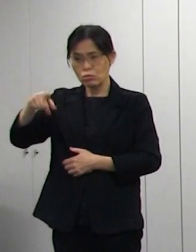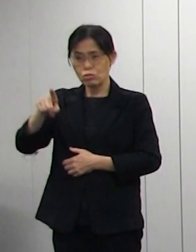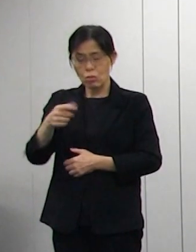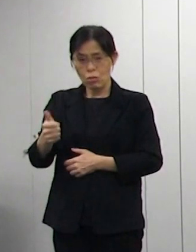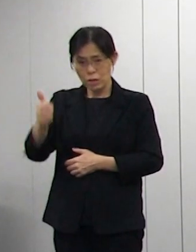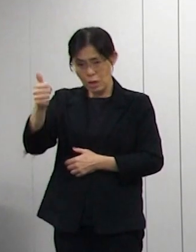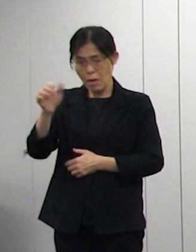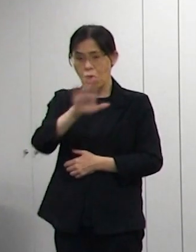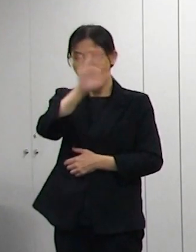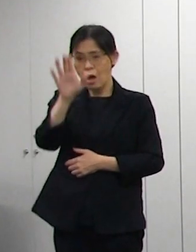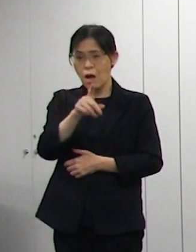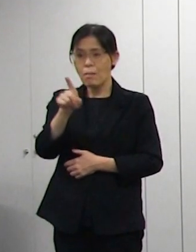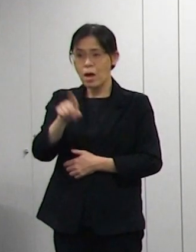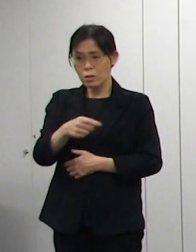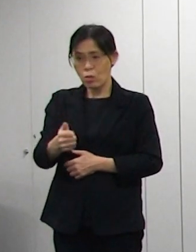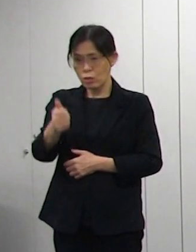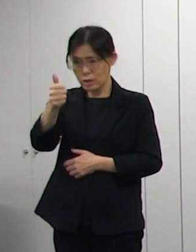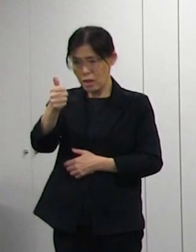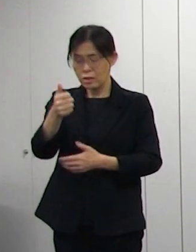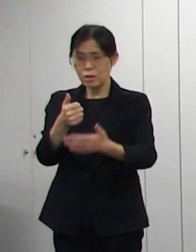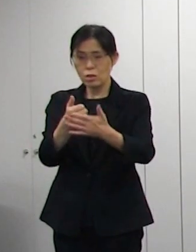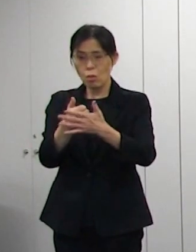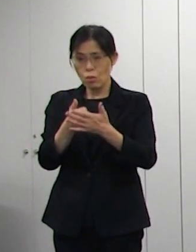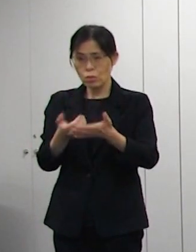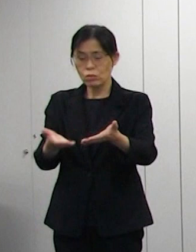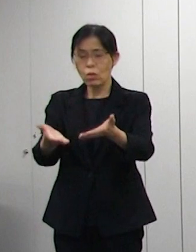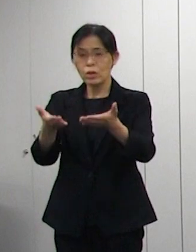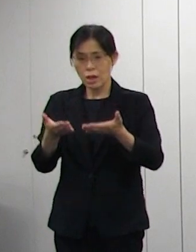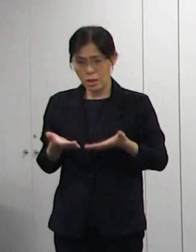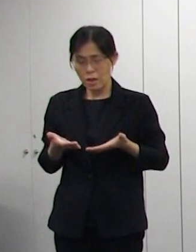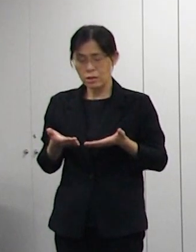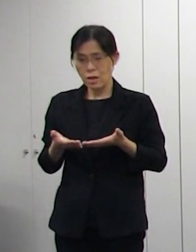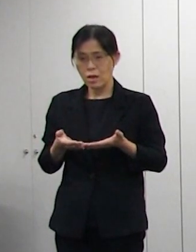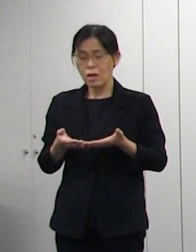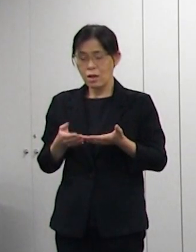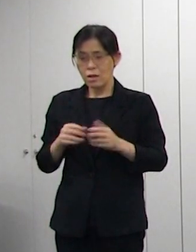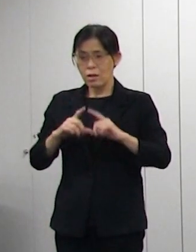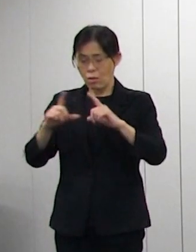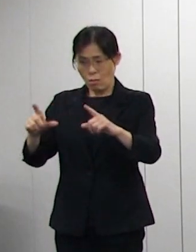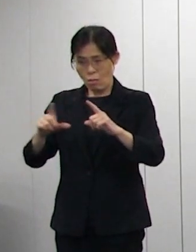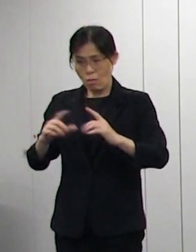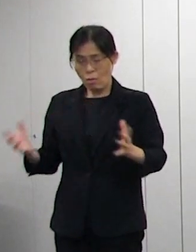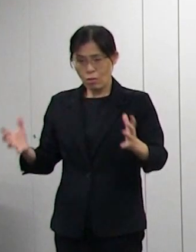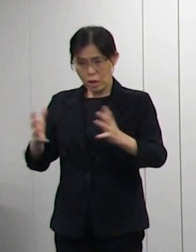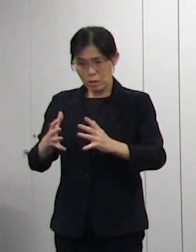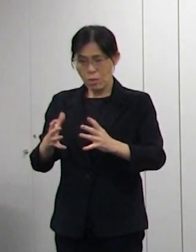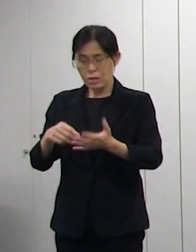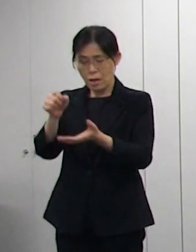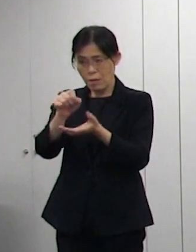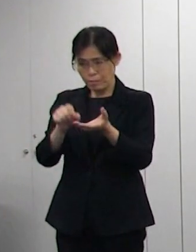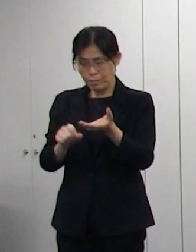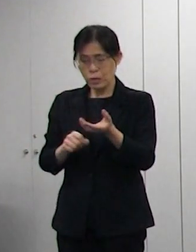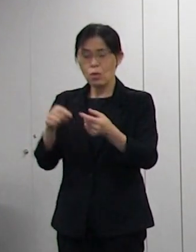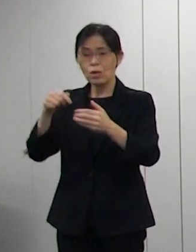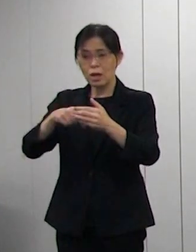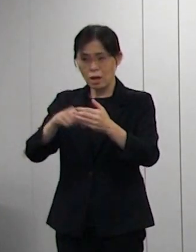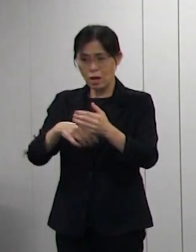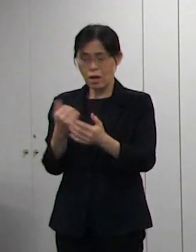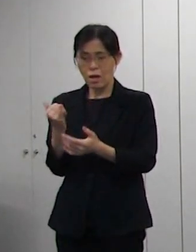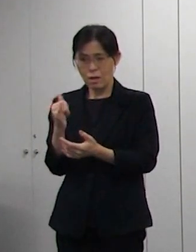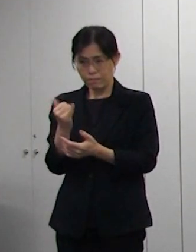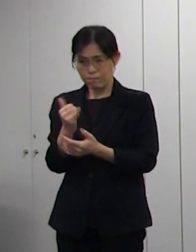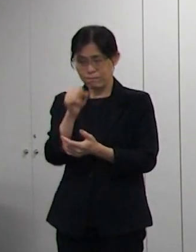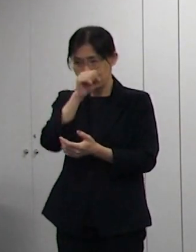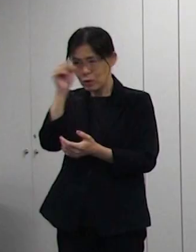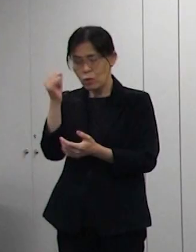様をアドバイザリーとしてご協力いただき、本価および変化の中からベストカップル賞や